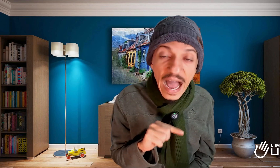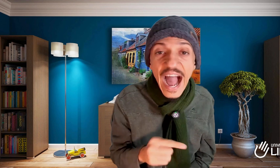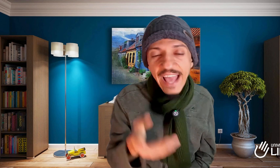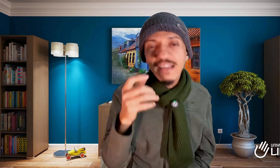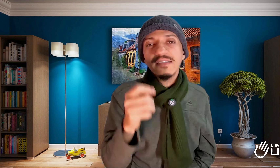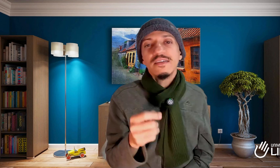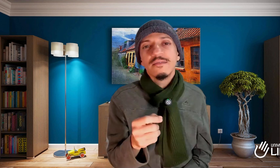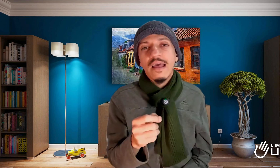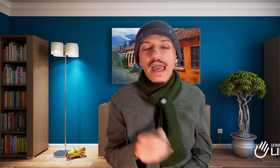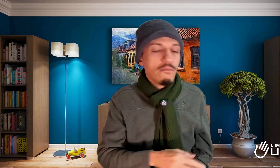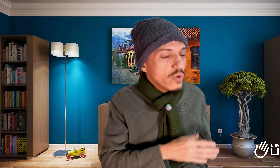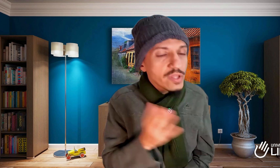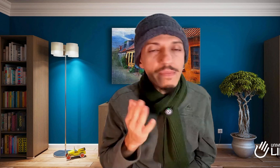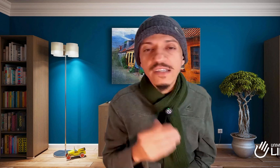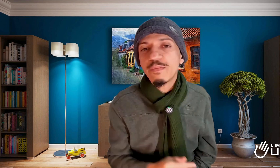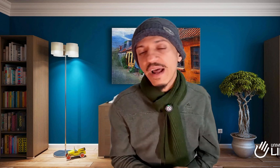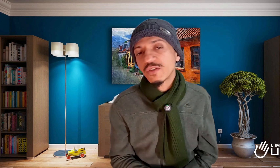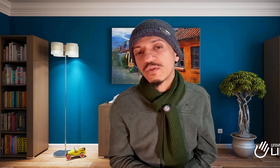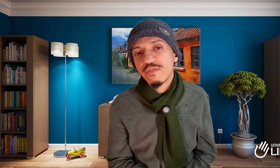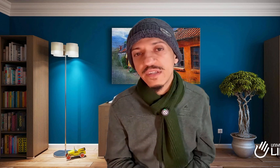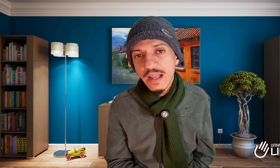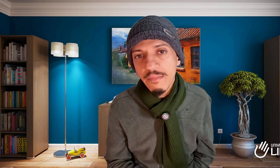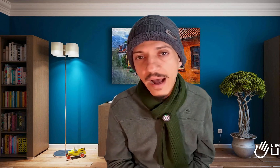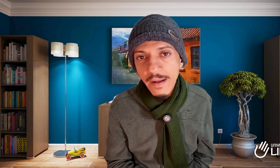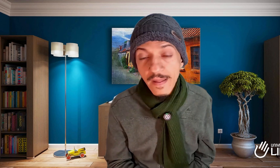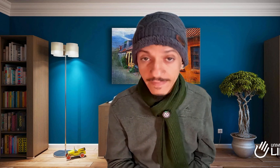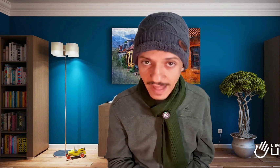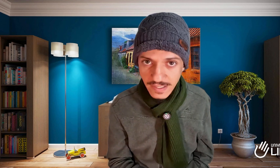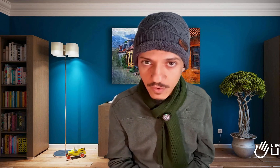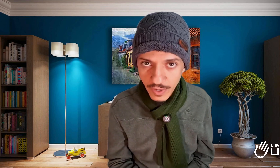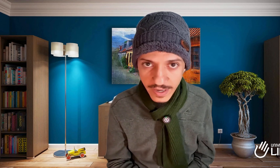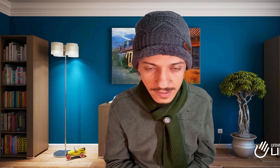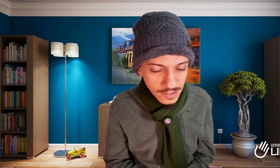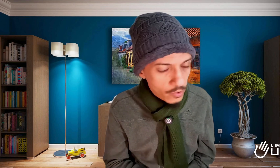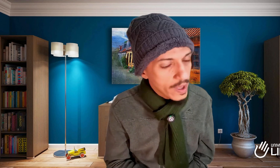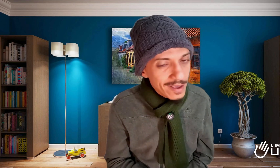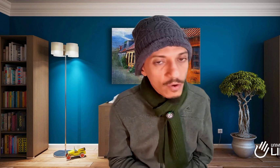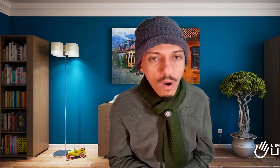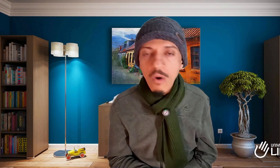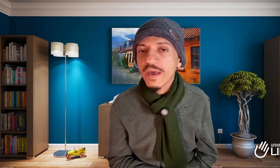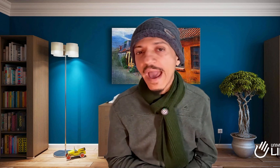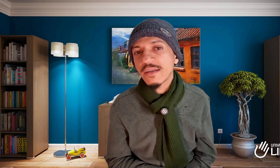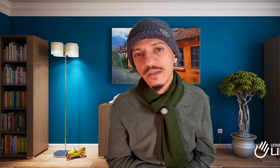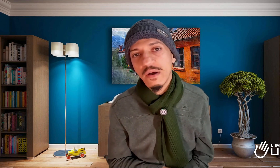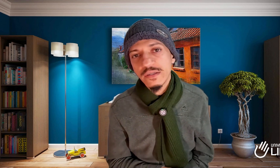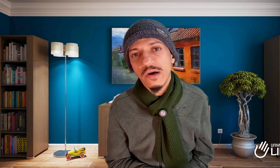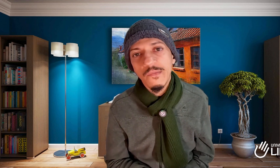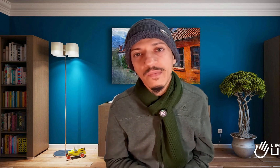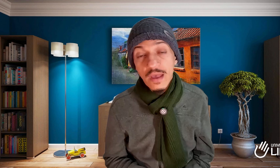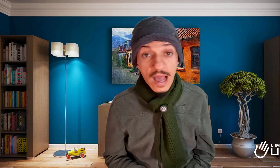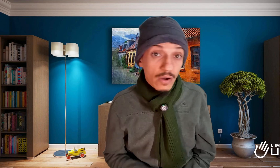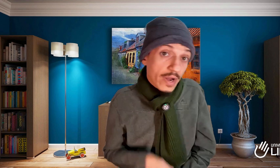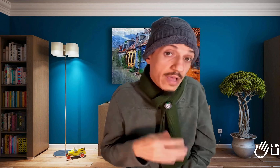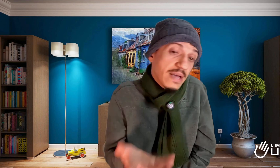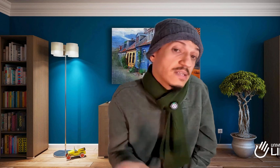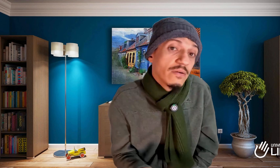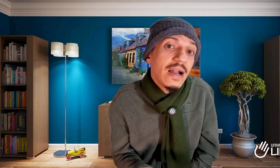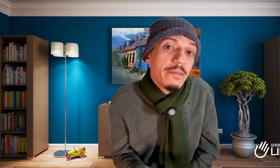aí sim, é muito mais prático de você lembrar dessa comunicação em qualquer situação. Agora, a imersão na Libras você